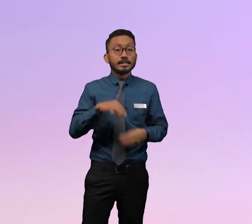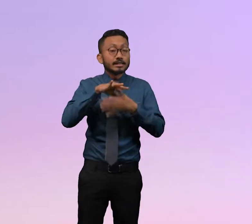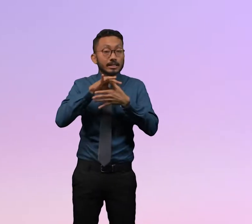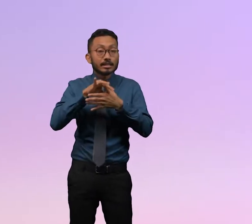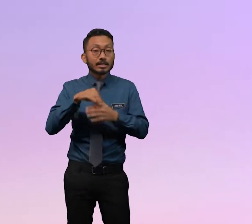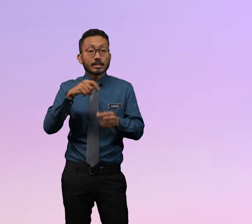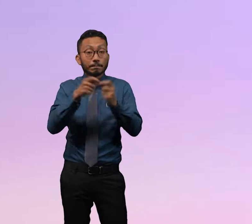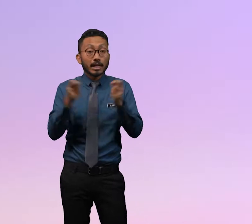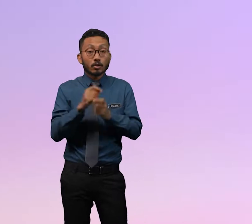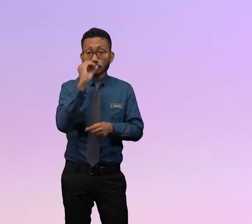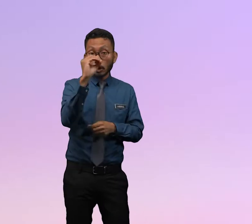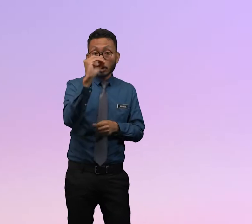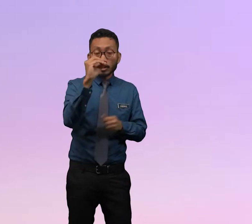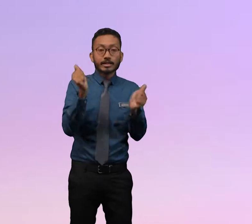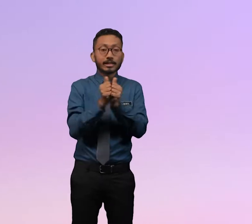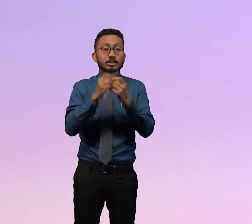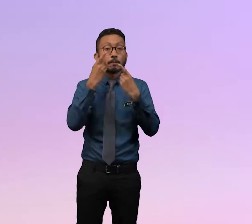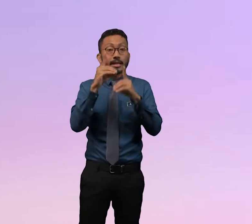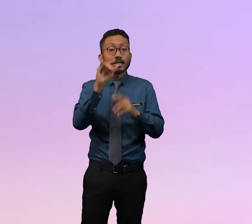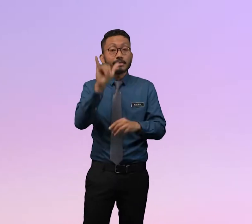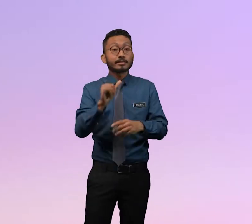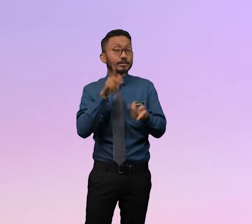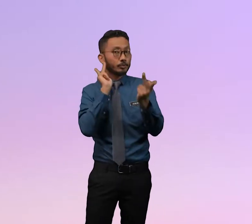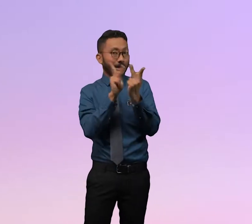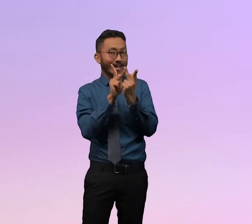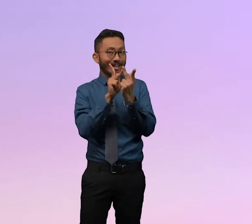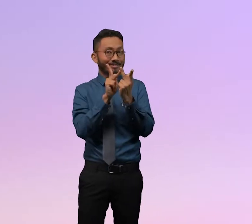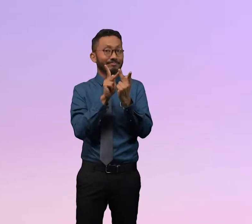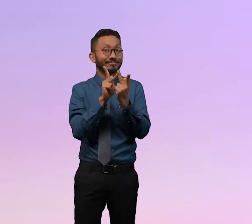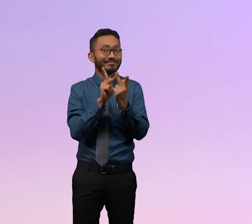Isi tempat kosong dengan jawapan yang sesuai.